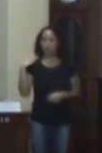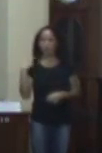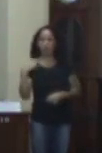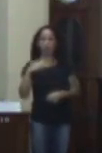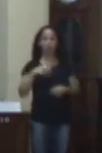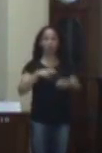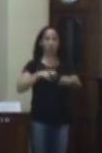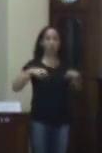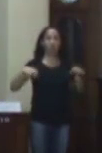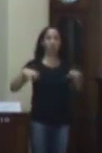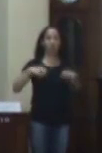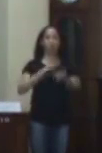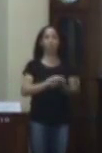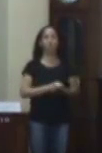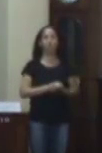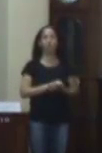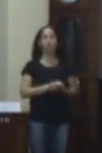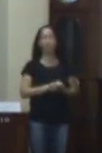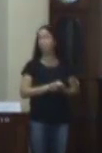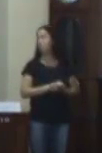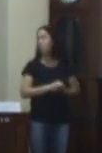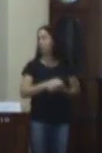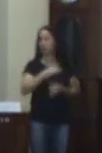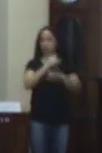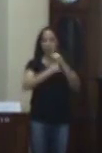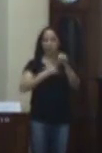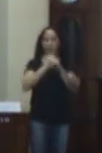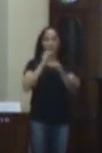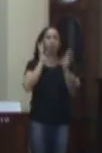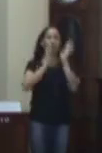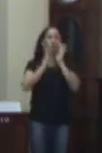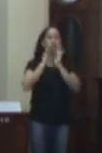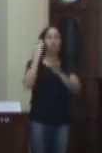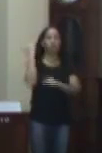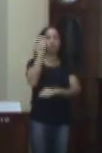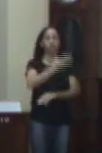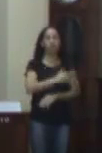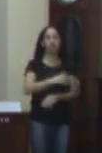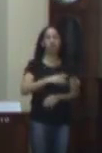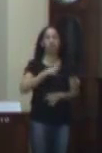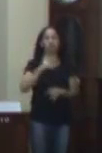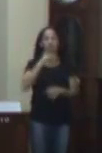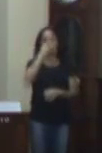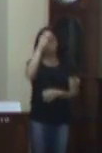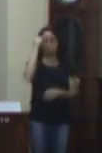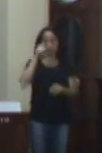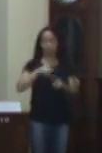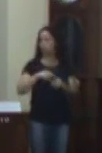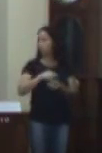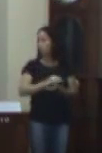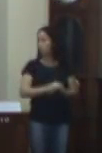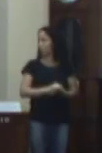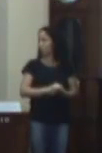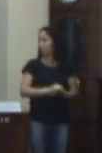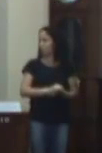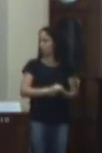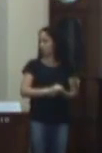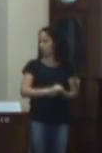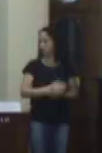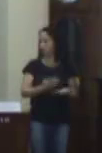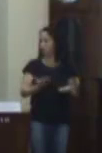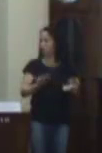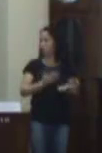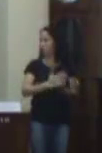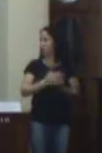vereadores, na assistência com os honros, internautas, demais pessoas presentes no plenário. Vamos aqui começar a proceder